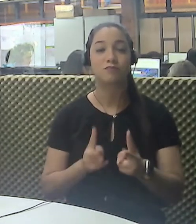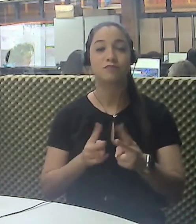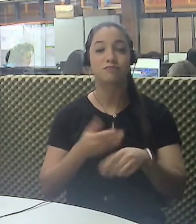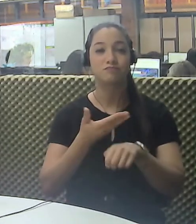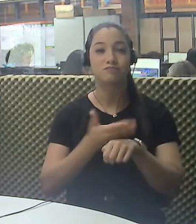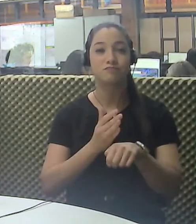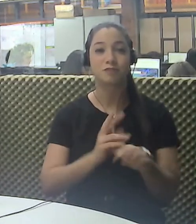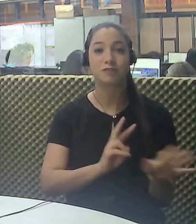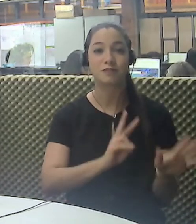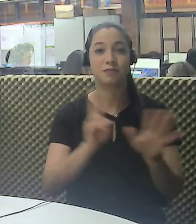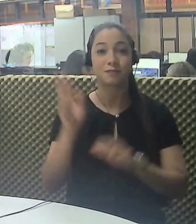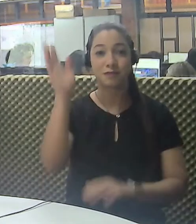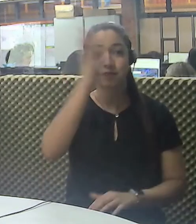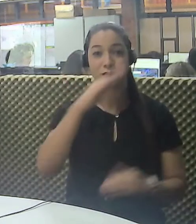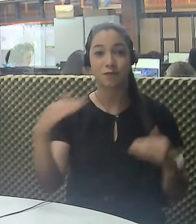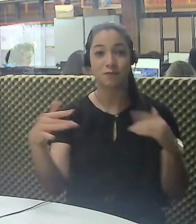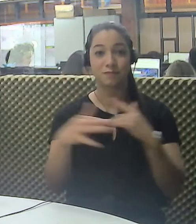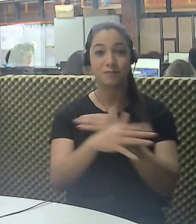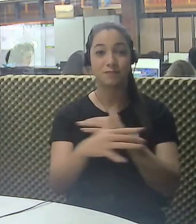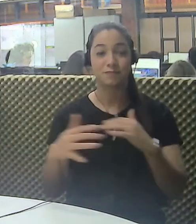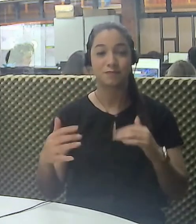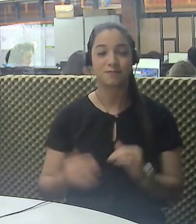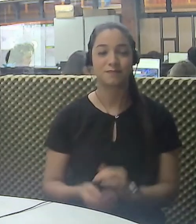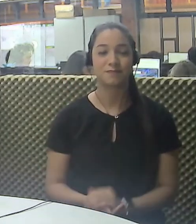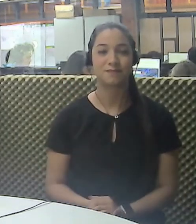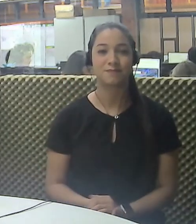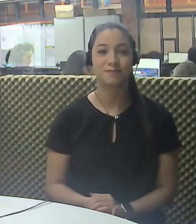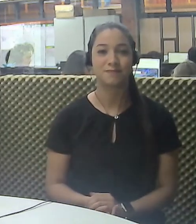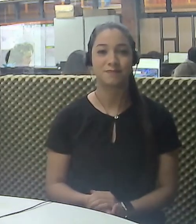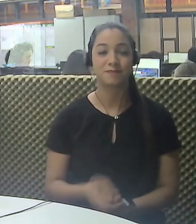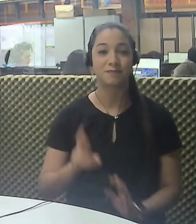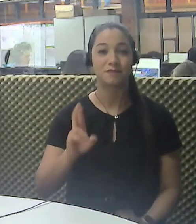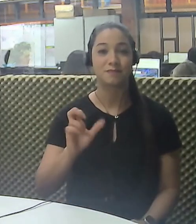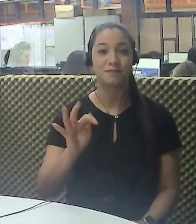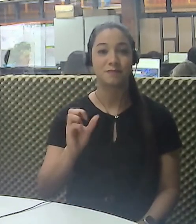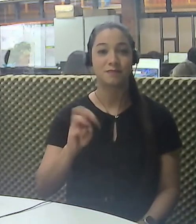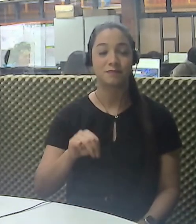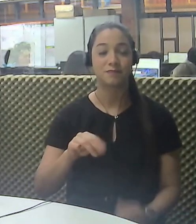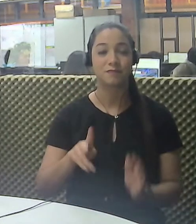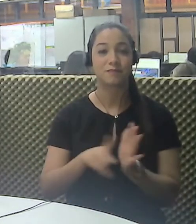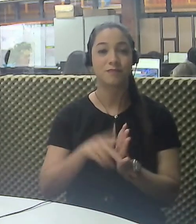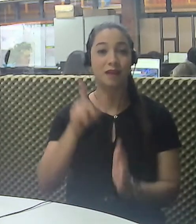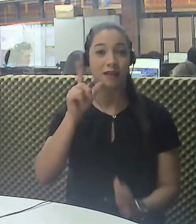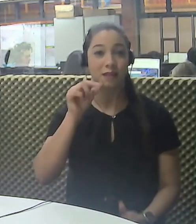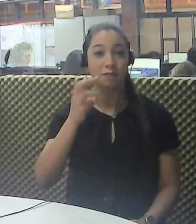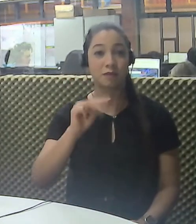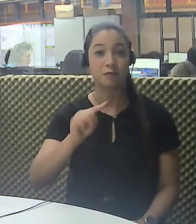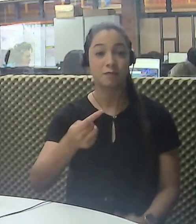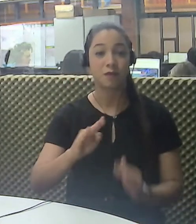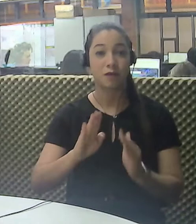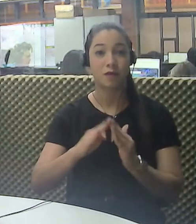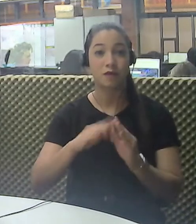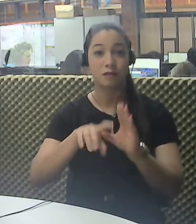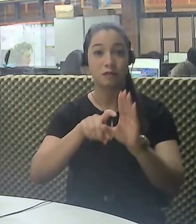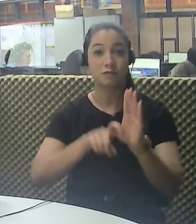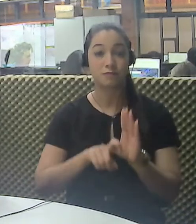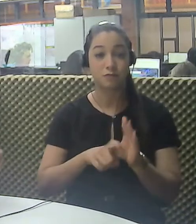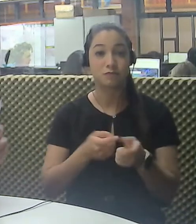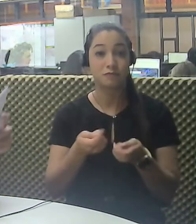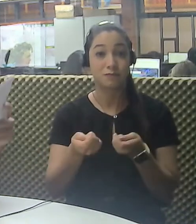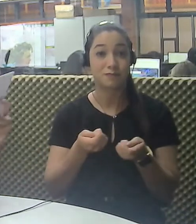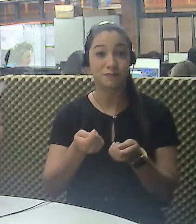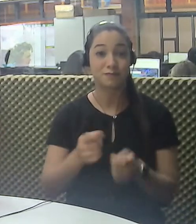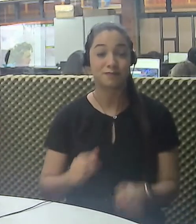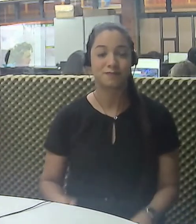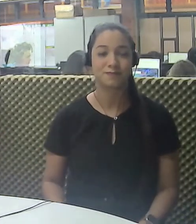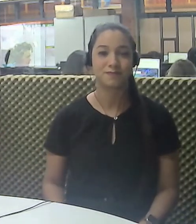da Semana Nacional do Trânsito. Refim extra do Demai já soma mais de 3 mil imóveis com débitos